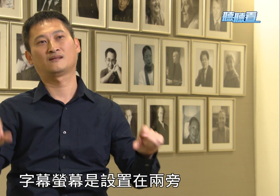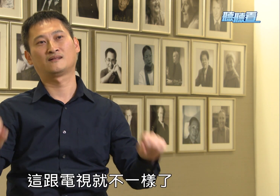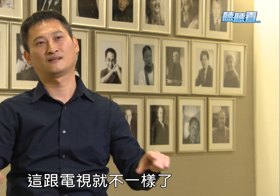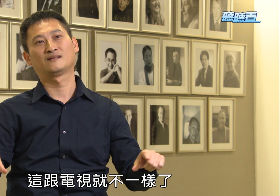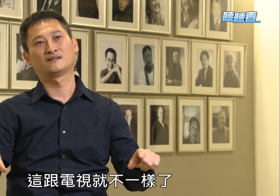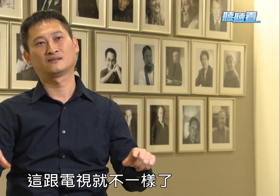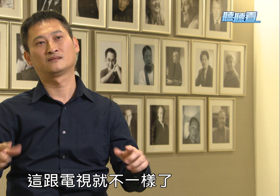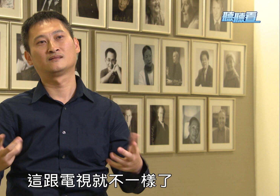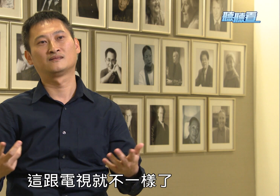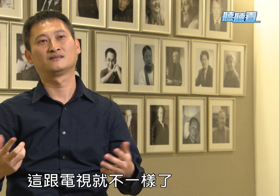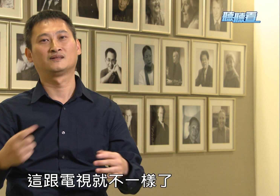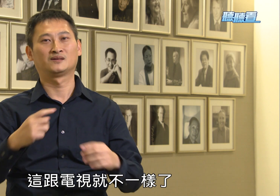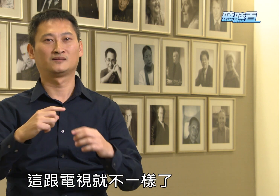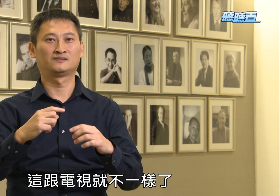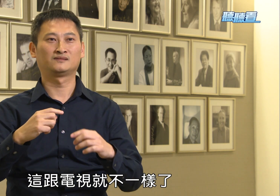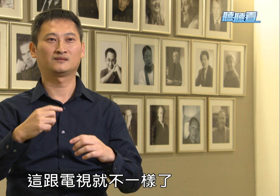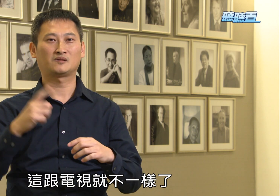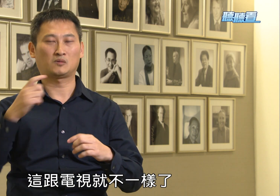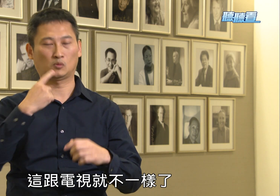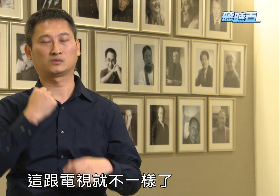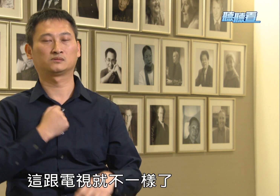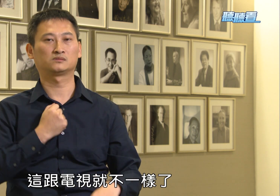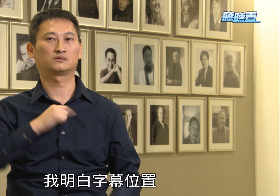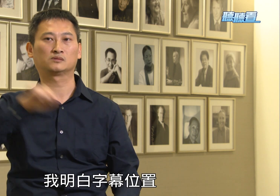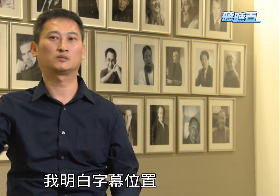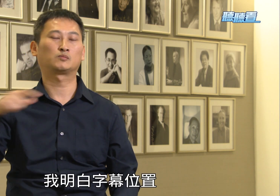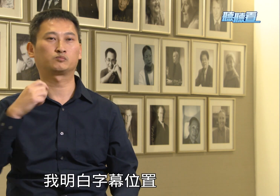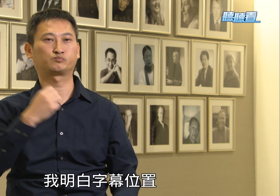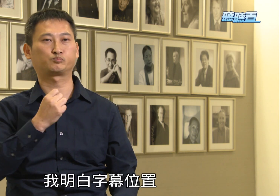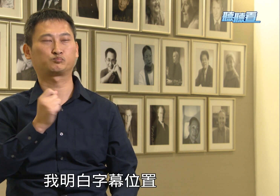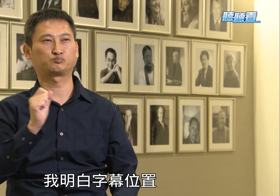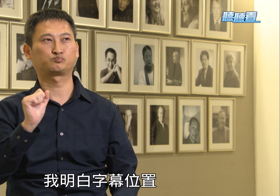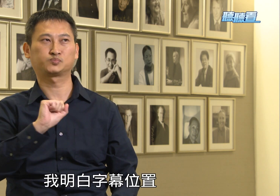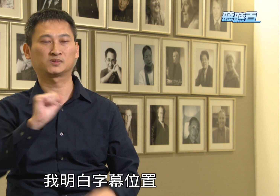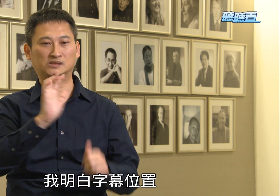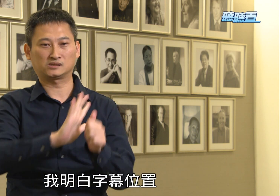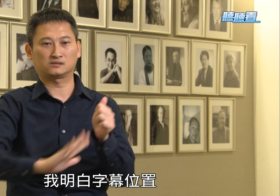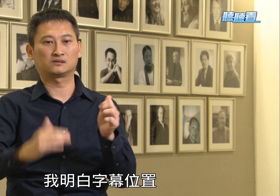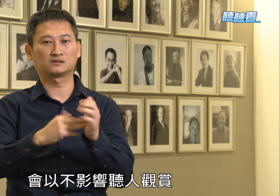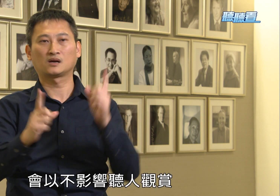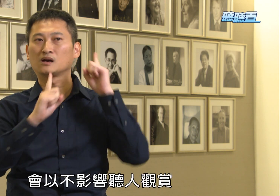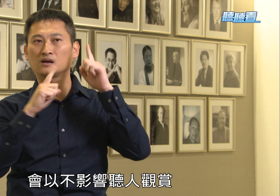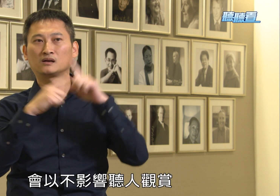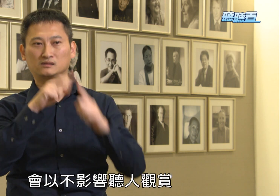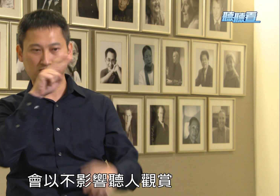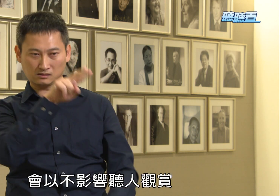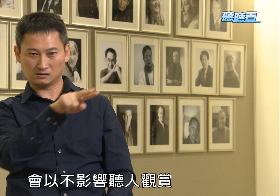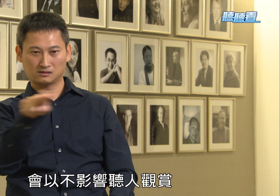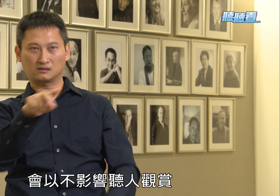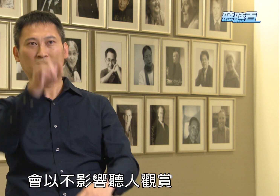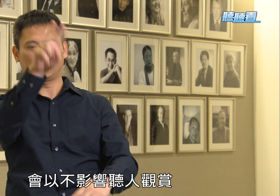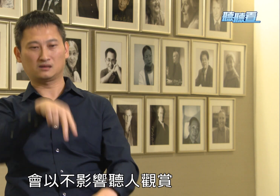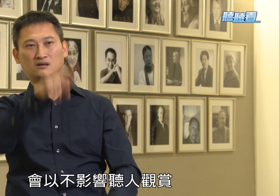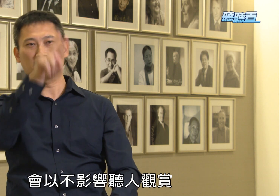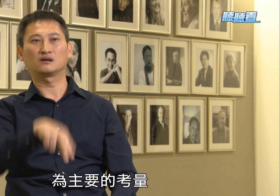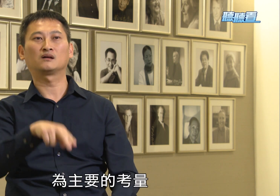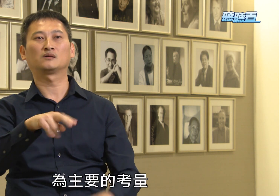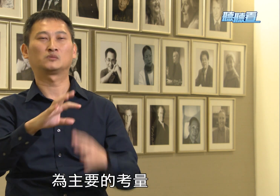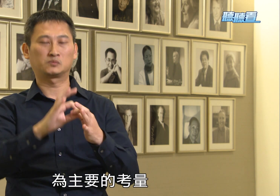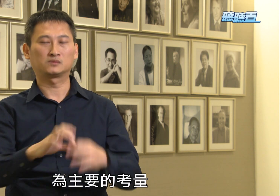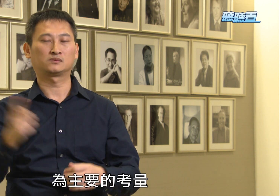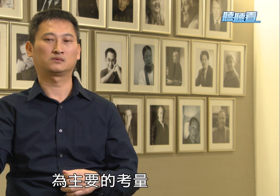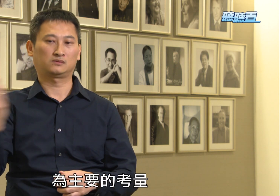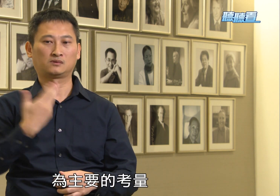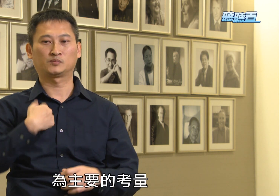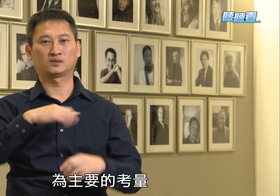旁，这跟电视就不一样了。我明白字幕位置会以不影响听人观赏为